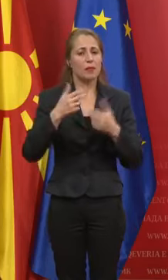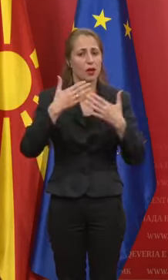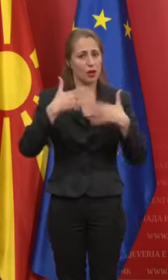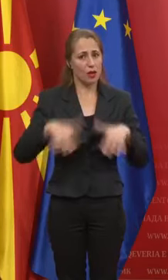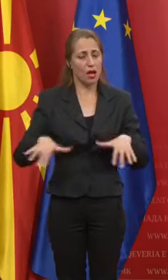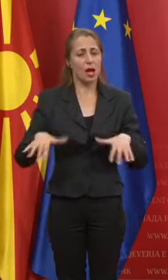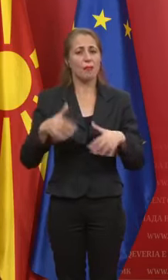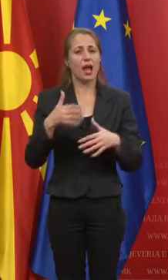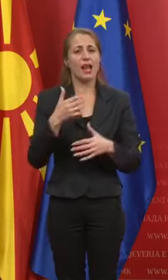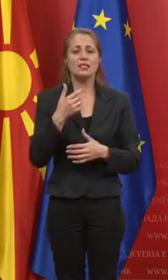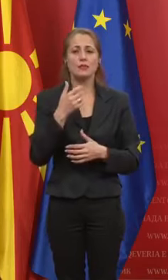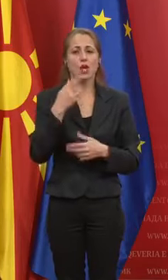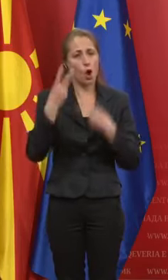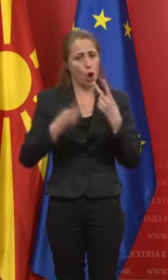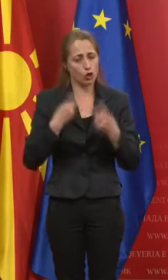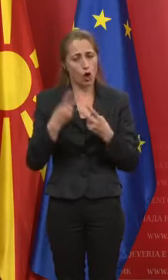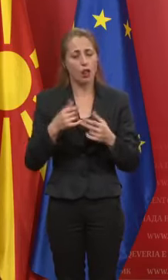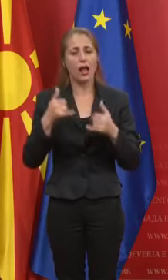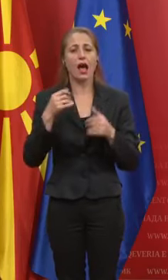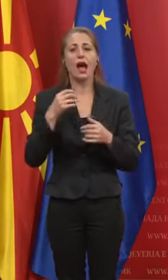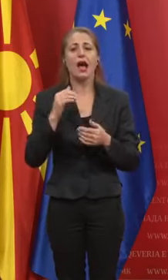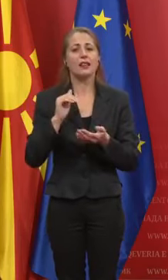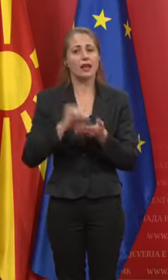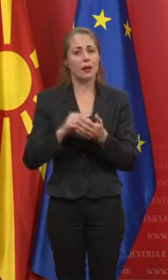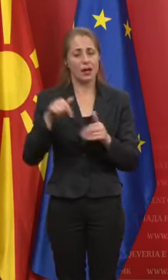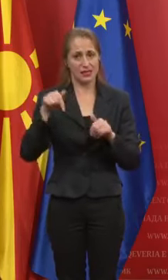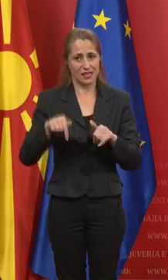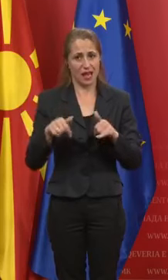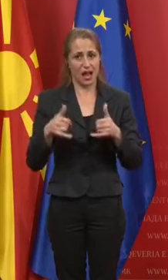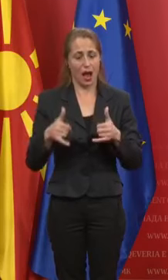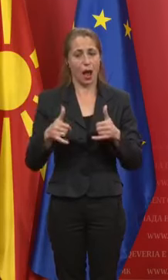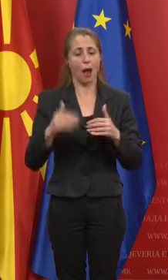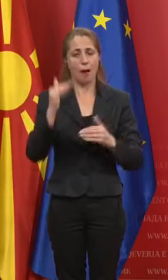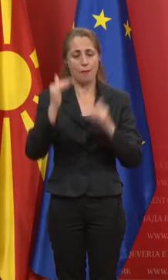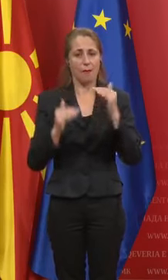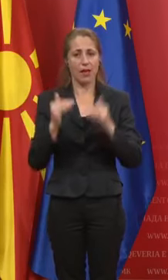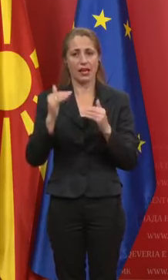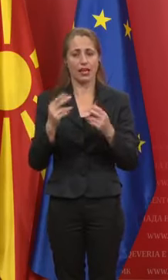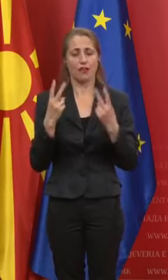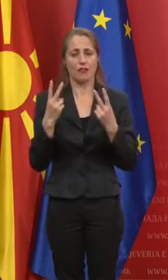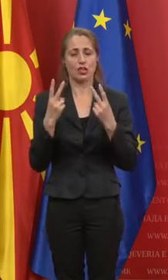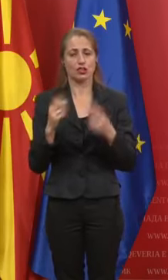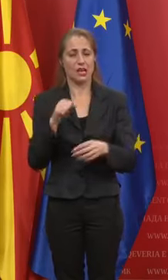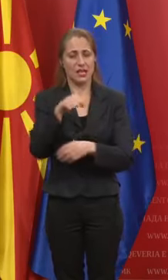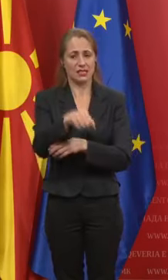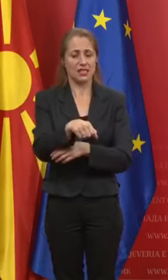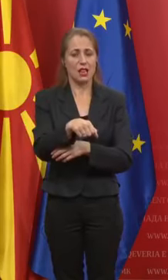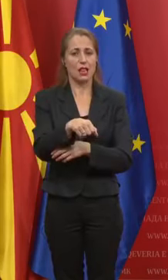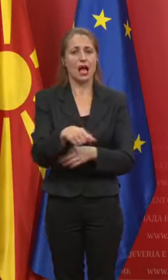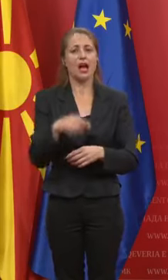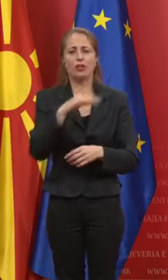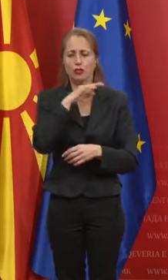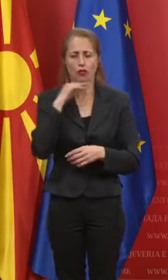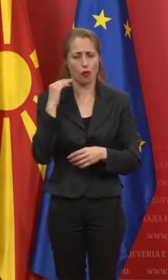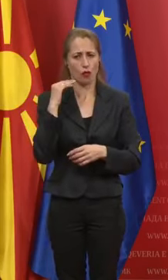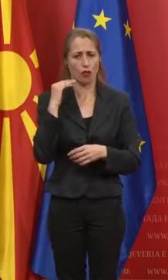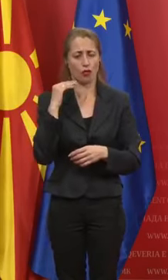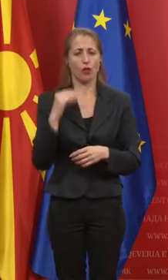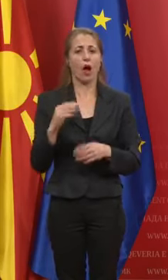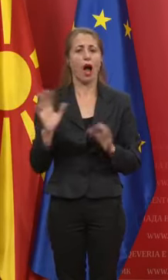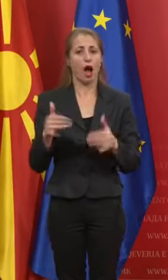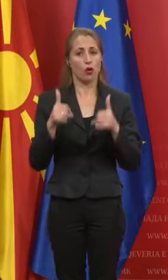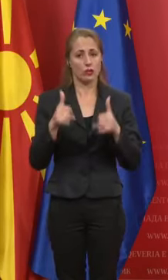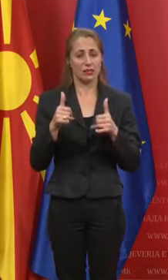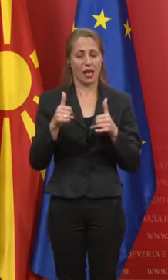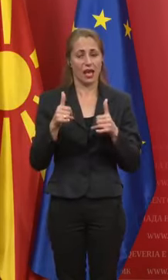се почитуваат сегашните мерки, важечки на сила и повторно ќе кажам, сосем се доволни. Ако сега